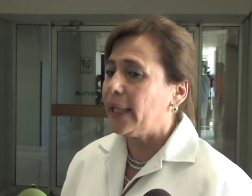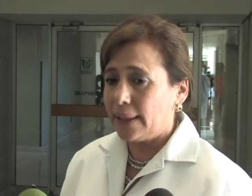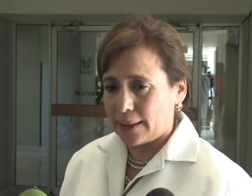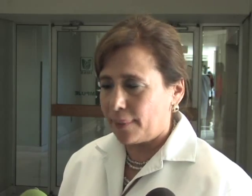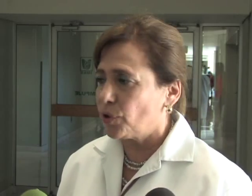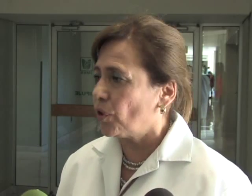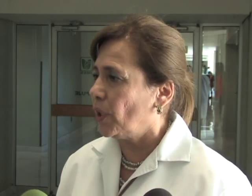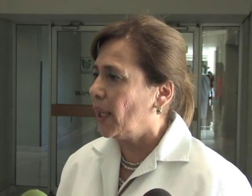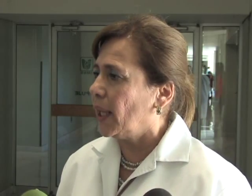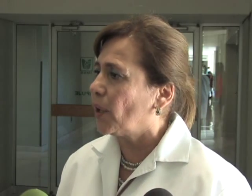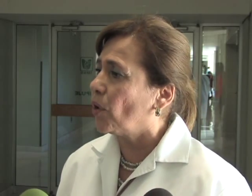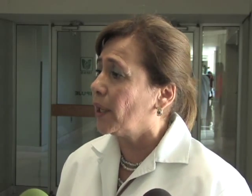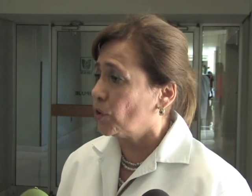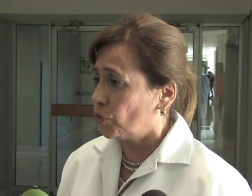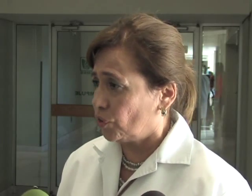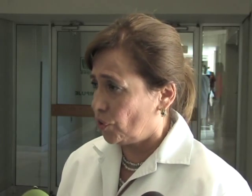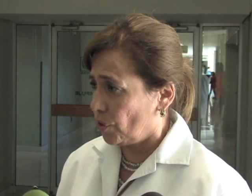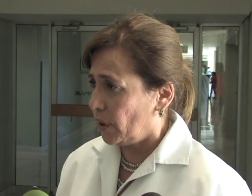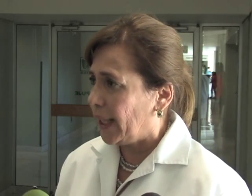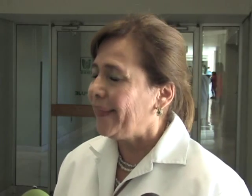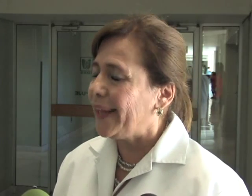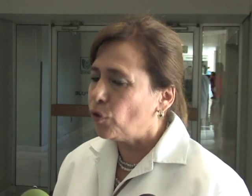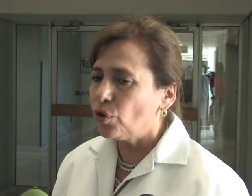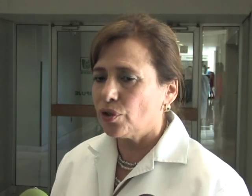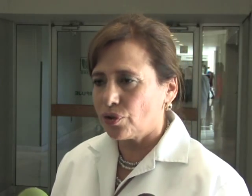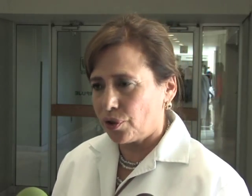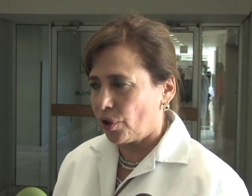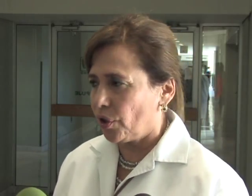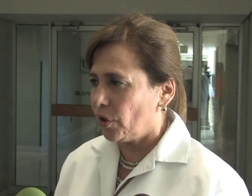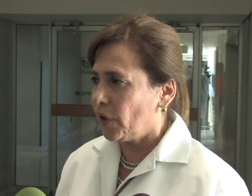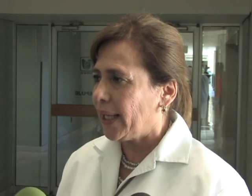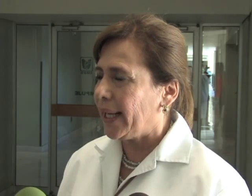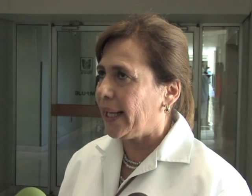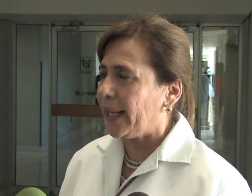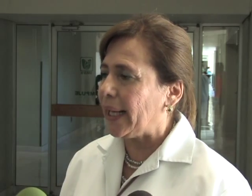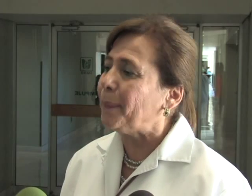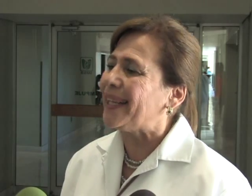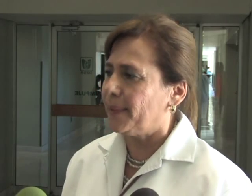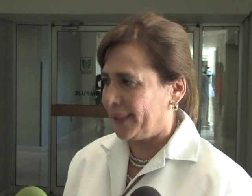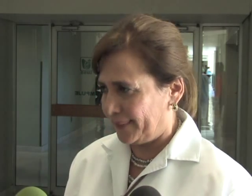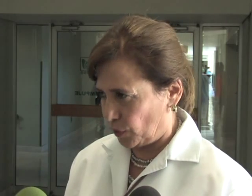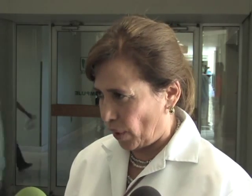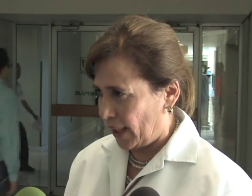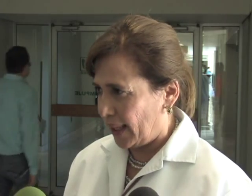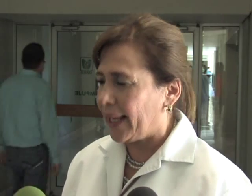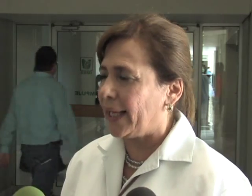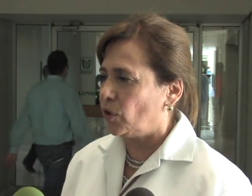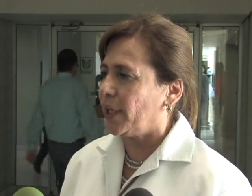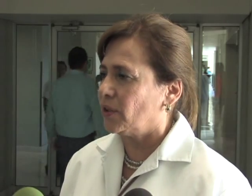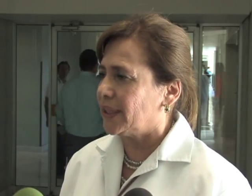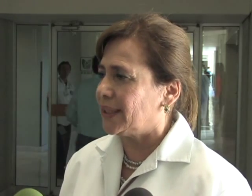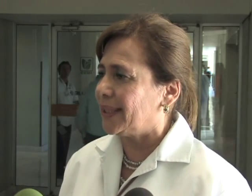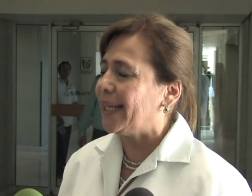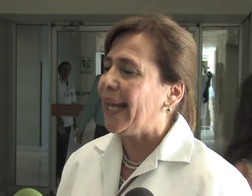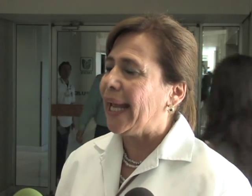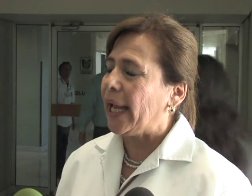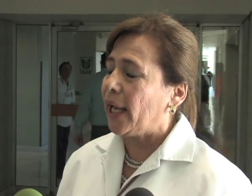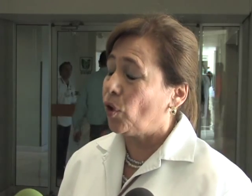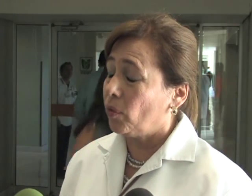Iniciaremos con la construcción de un consultorio eminentemente visual, que es lo que ellos necesitan con